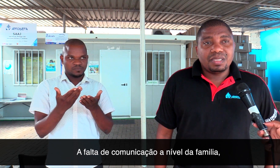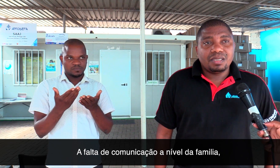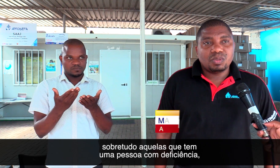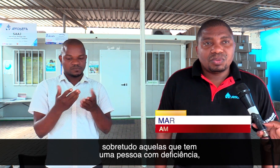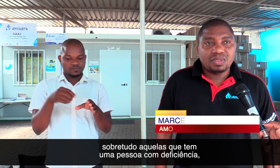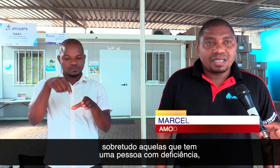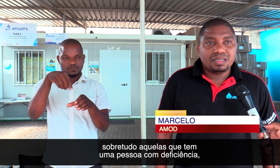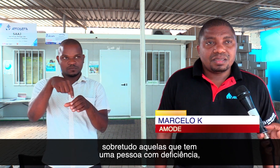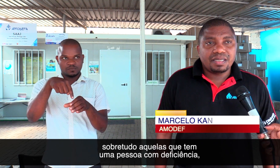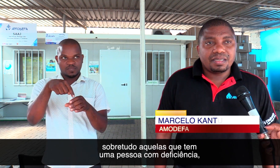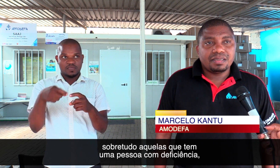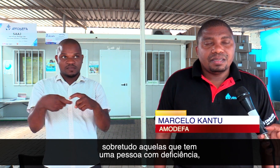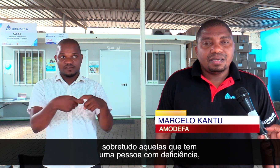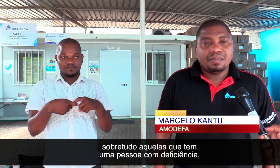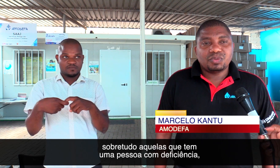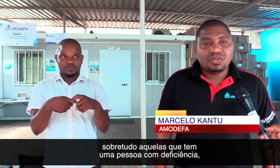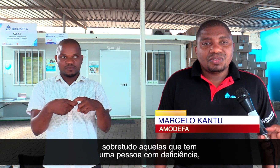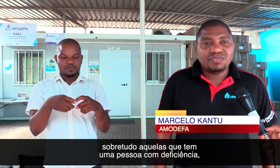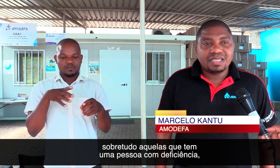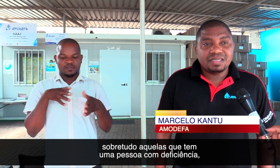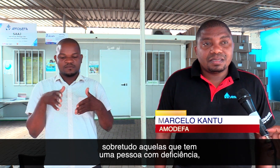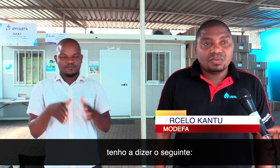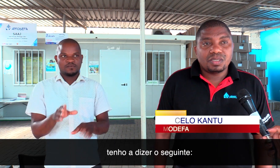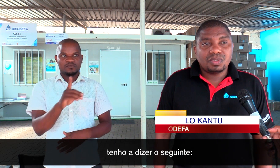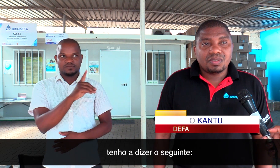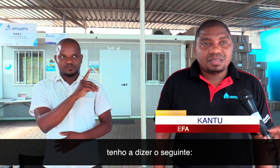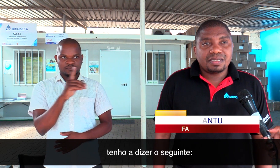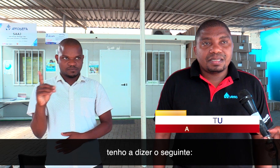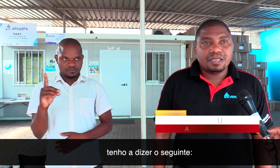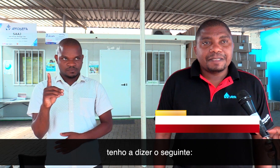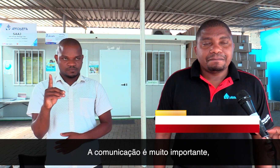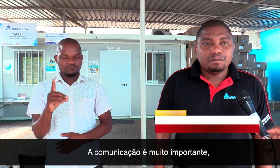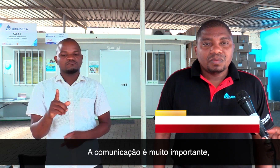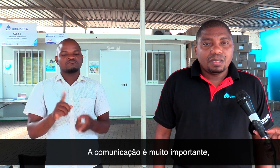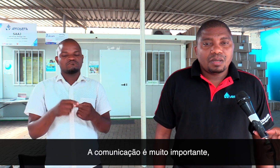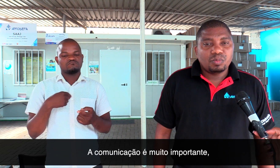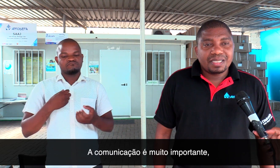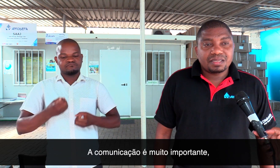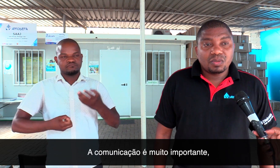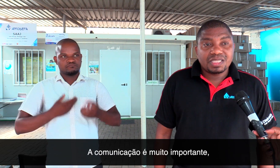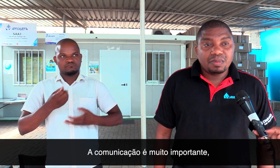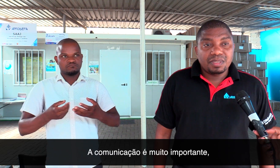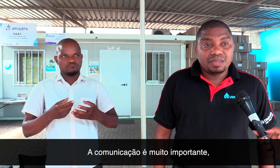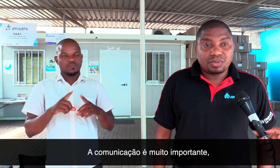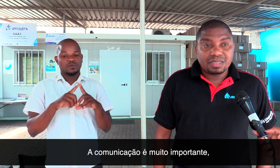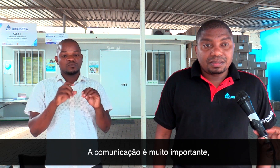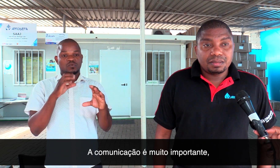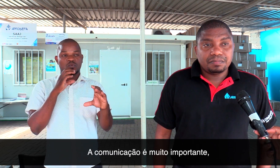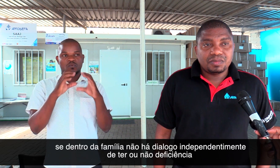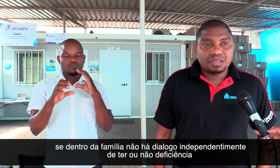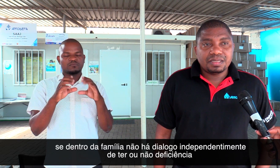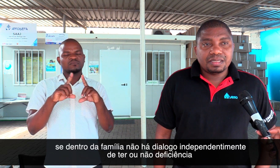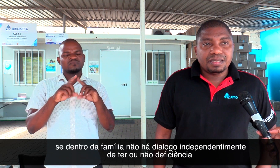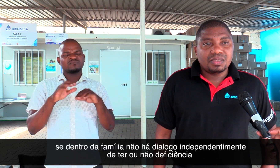da família, sobretudo aquelas que têm a pessoa com deficiência, o que eu tenho a dizer aqui, a comunicação é extremamente